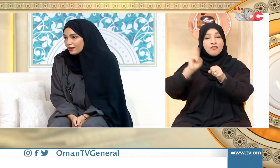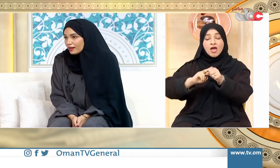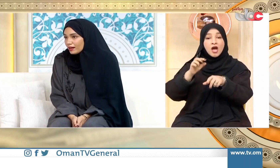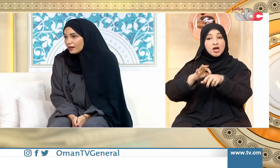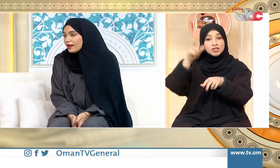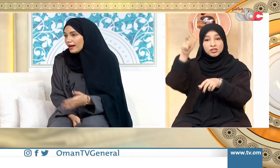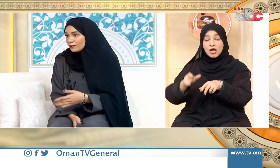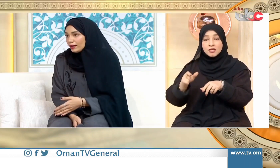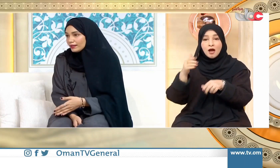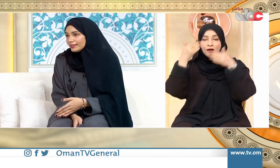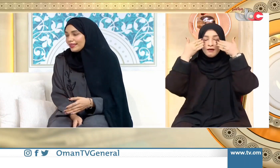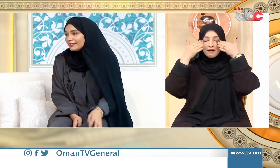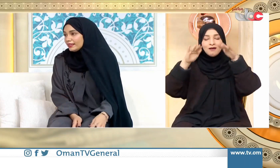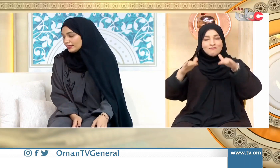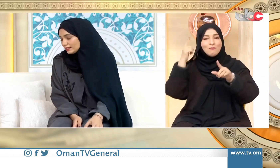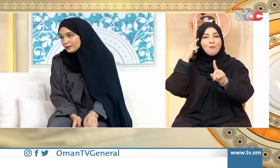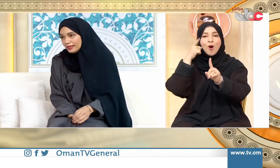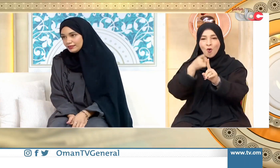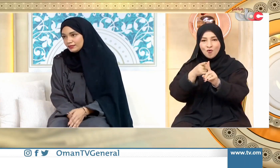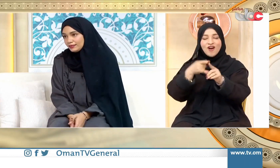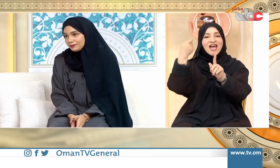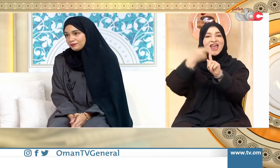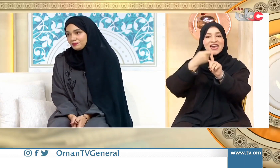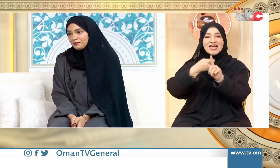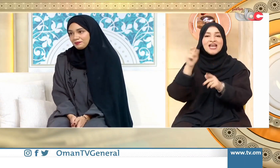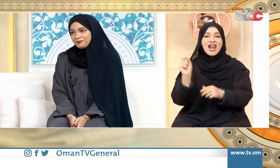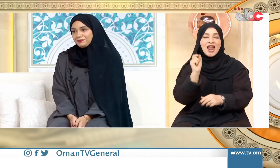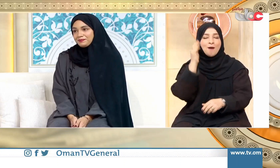فنان أعمى كان يتخصص بالنحت.